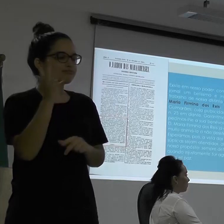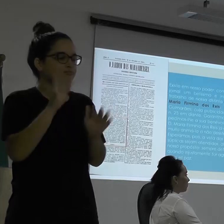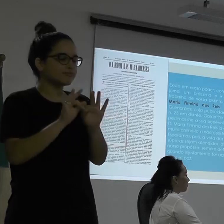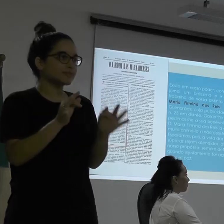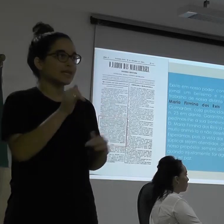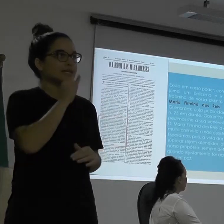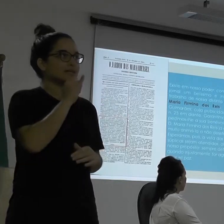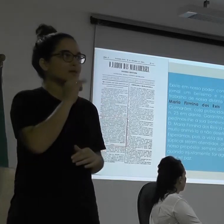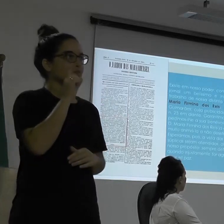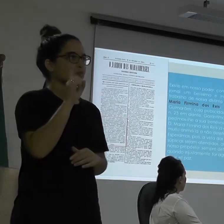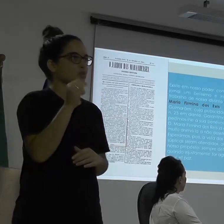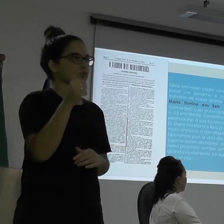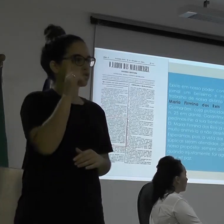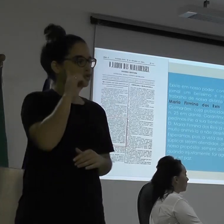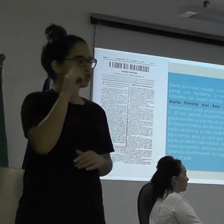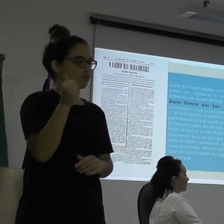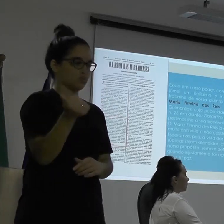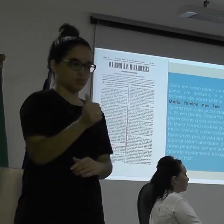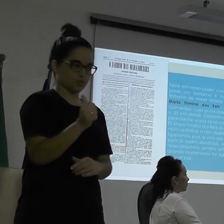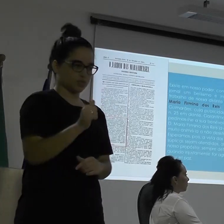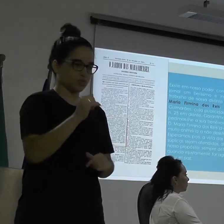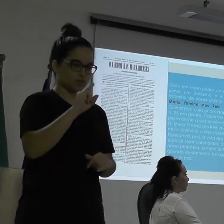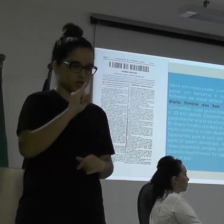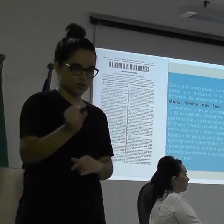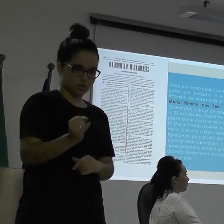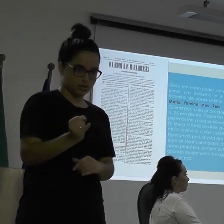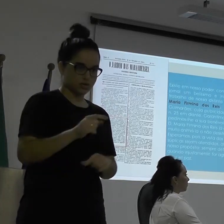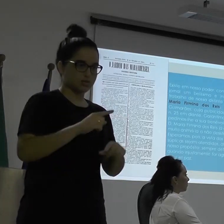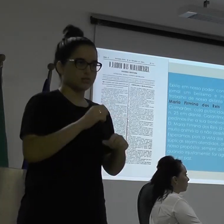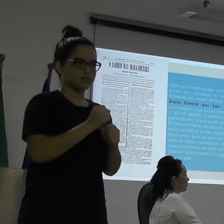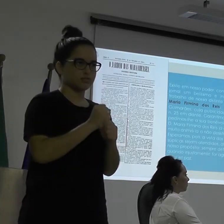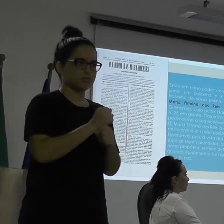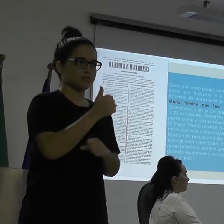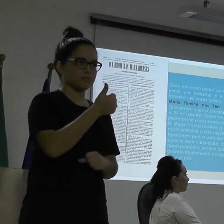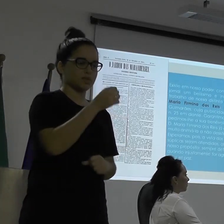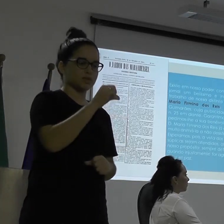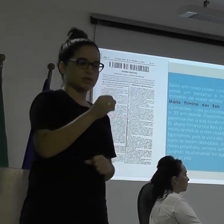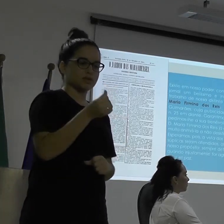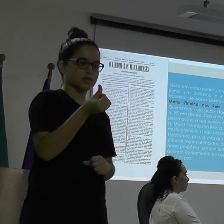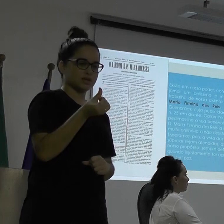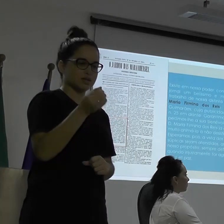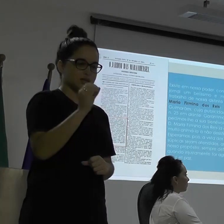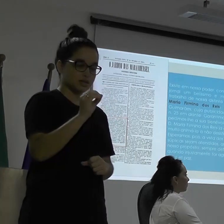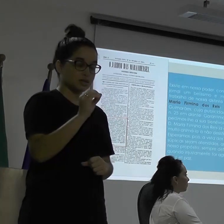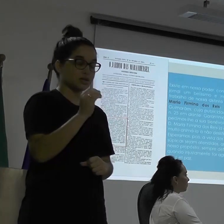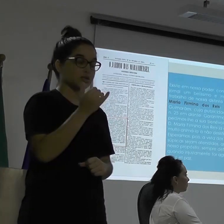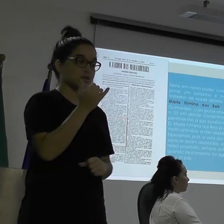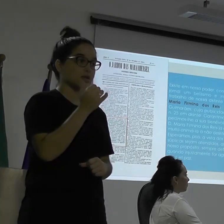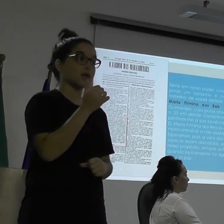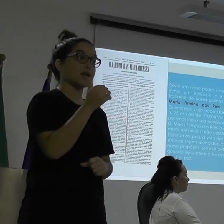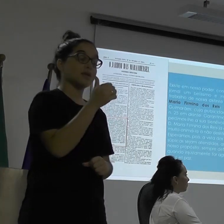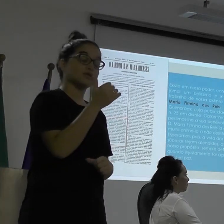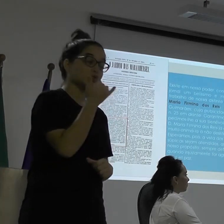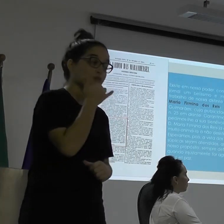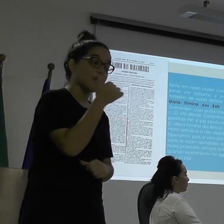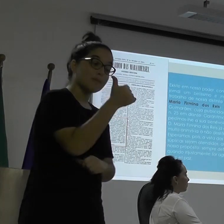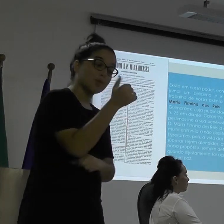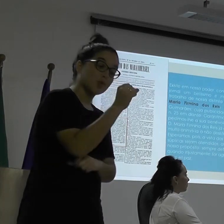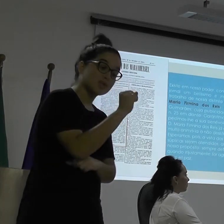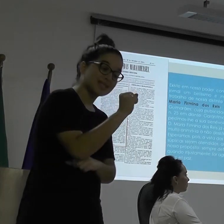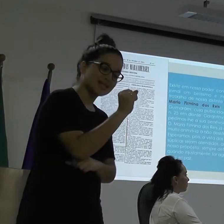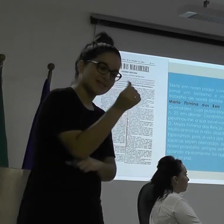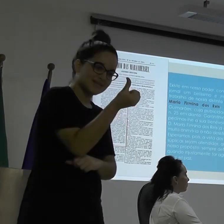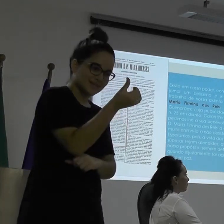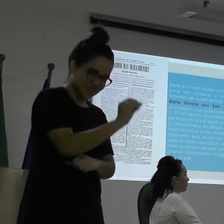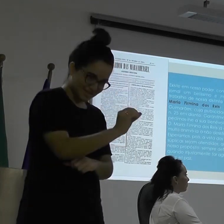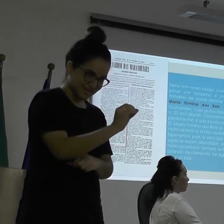11 de janeiro de 1860, a mudança de casa, e em 1862, a adoção de um